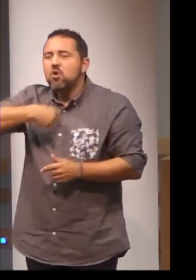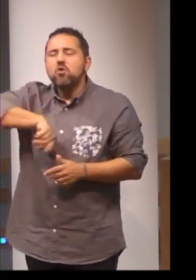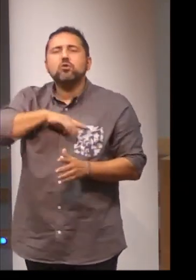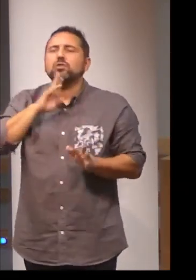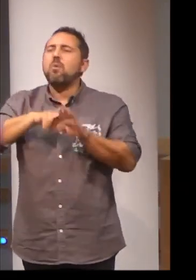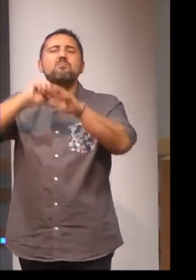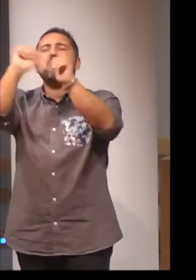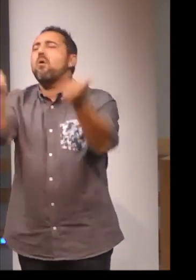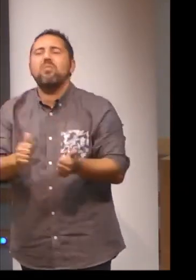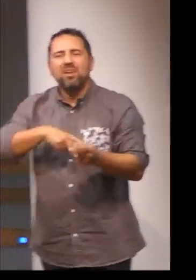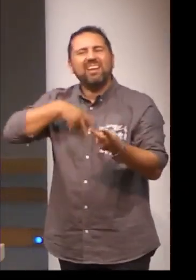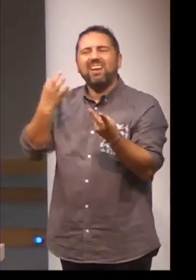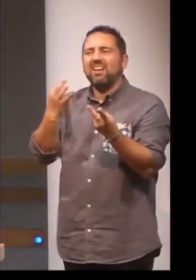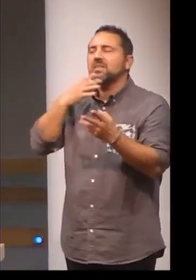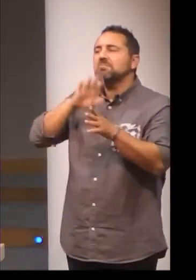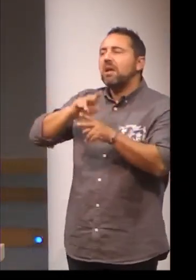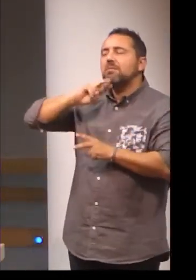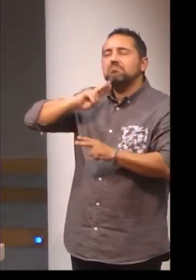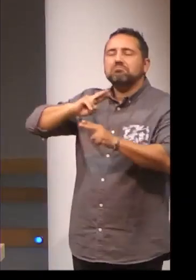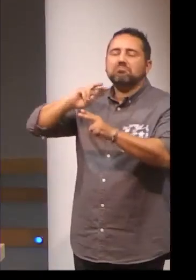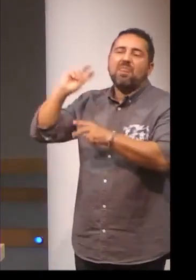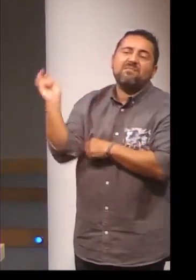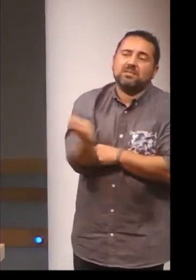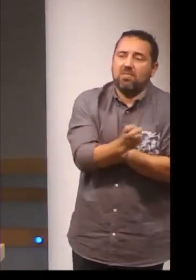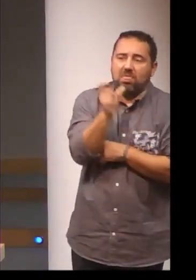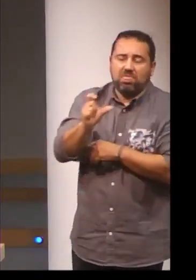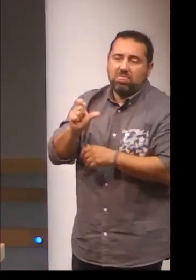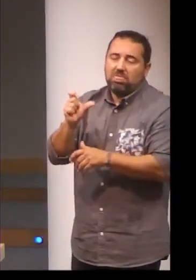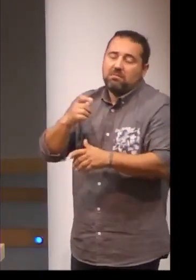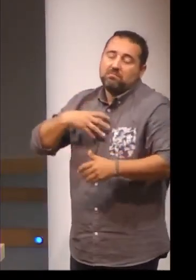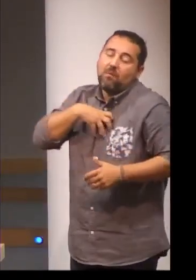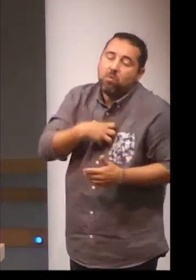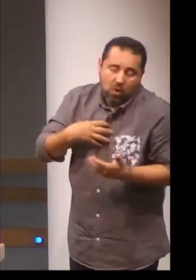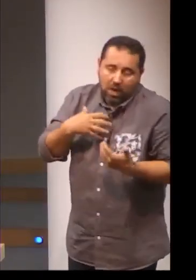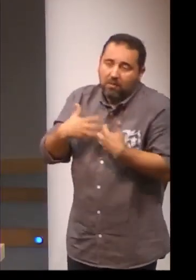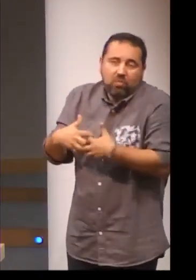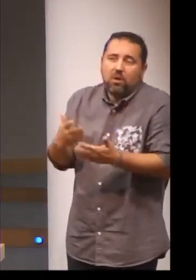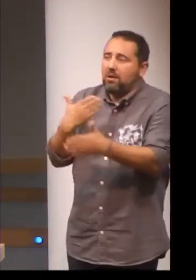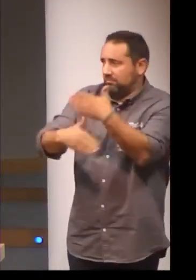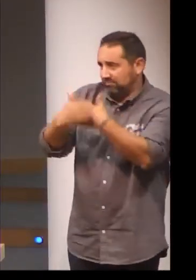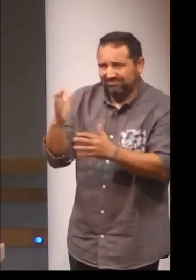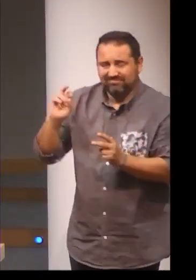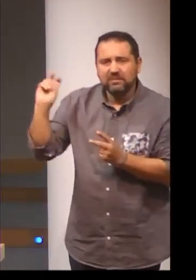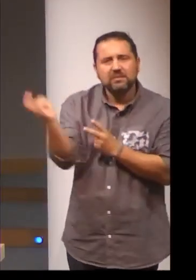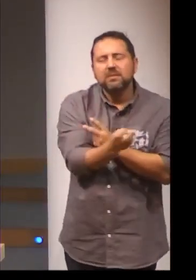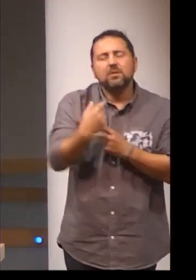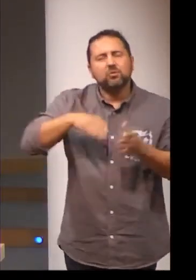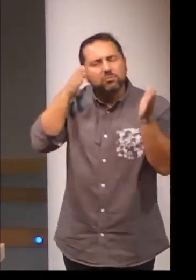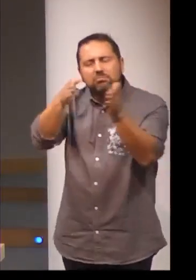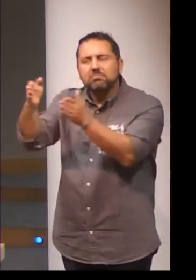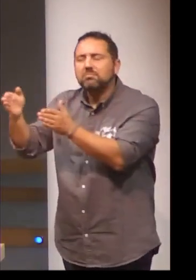holístico, explicativo de la diversidad funcional, que va más allá de los modelos que habitualmente se han venido estudiando para explicar